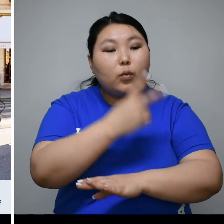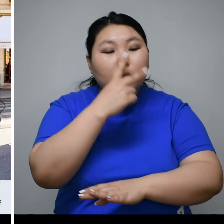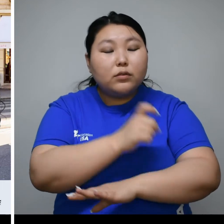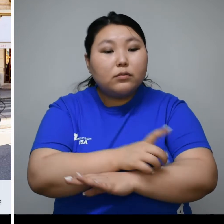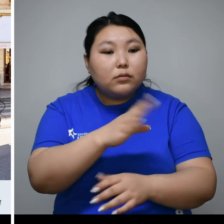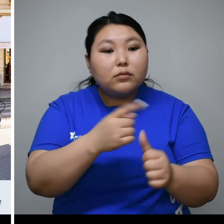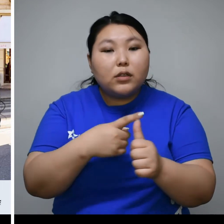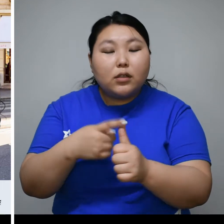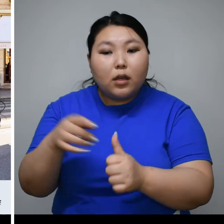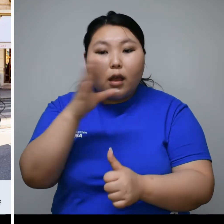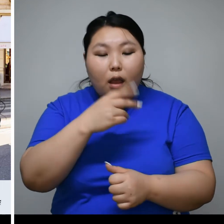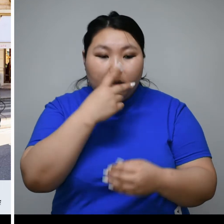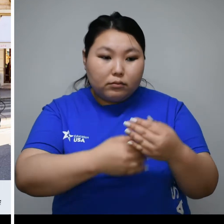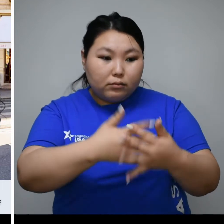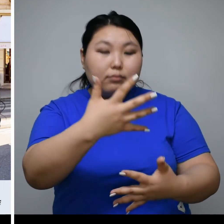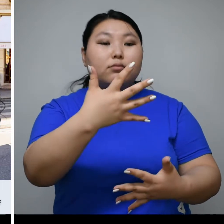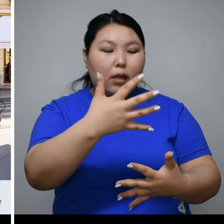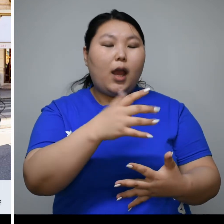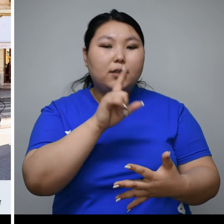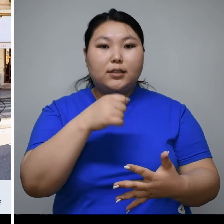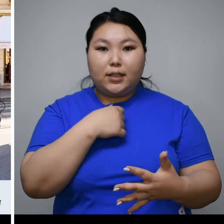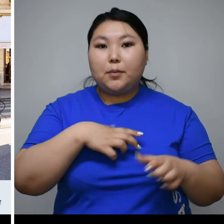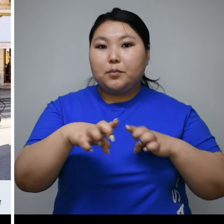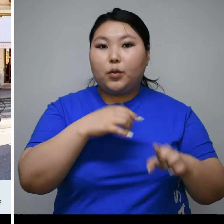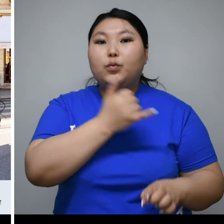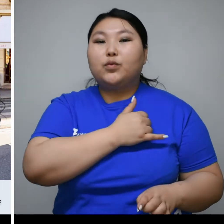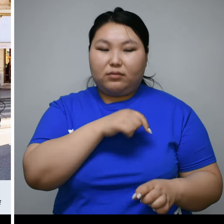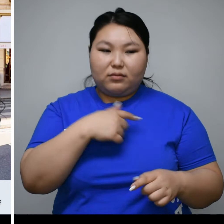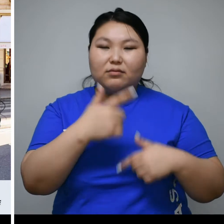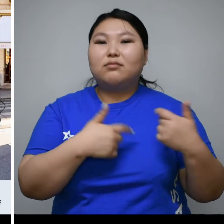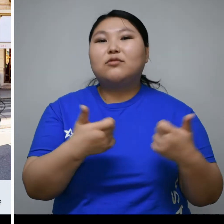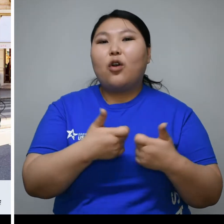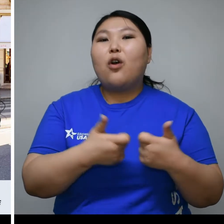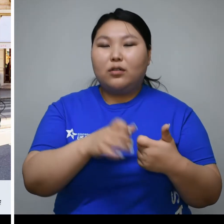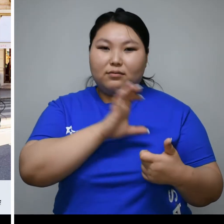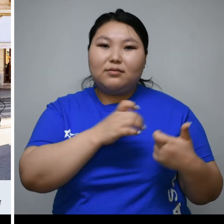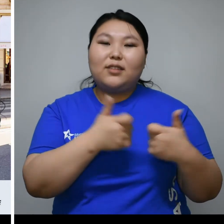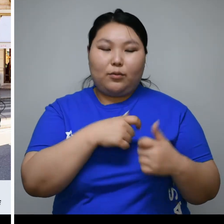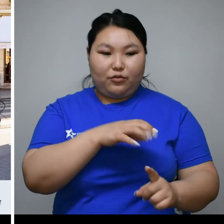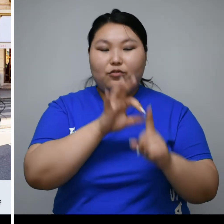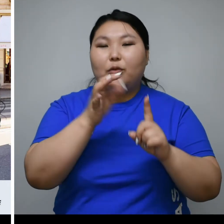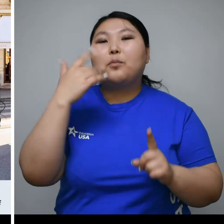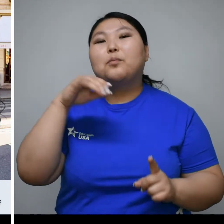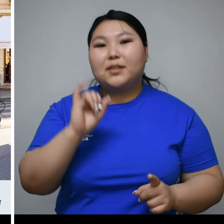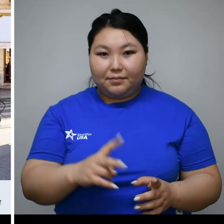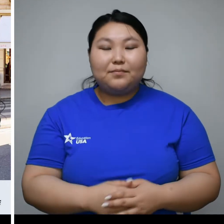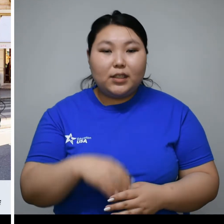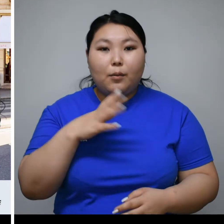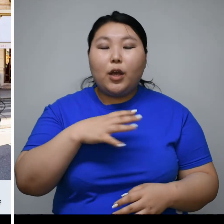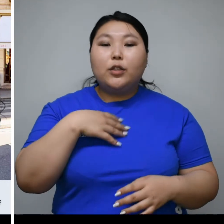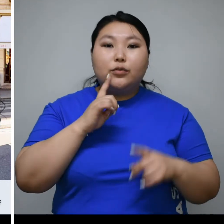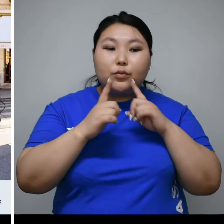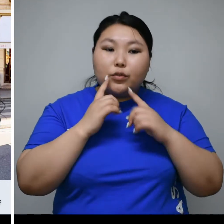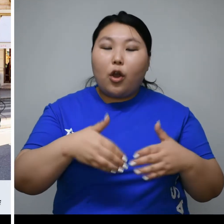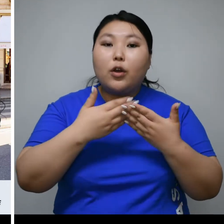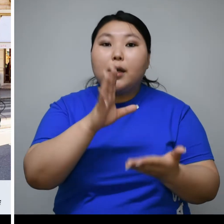үздэг хичээлүүдийн нэрийг харъя даа гэж харж хагаад за за надад бизнесийн удирдлаг илүү тохирох юм байна гэж сонгож исэн байгаа. Тэгэхээр